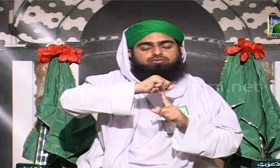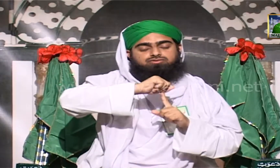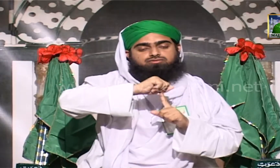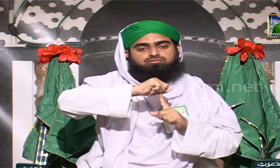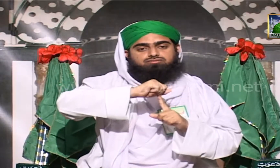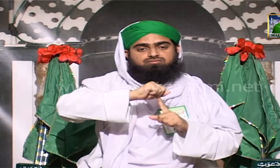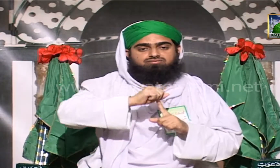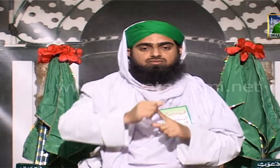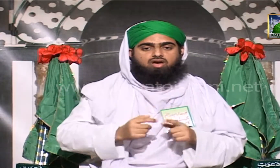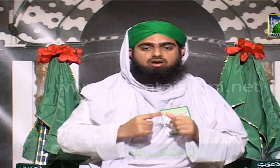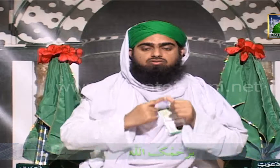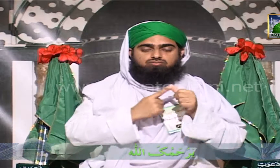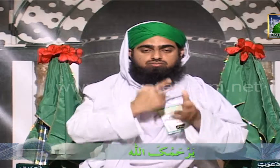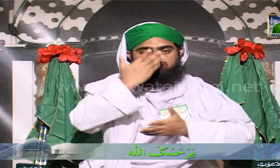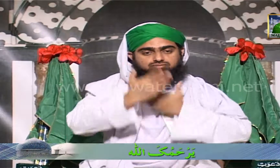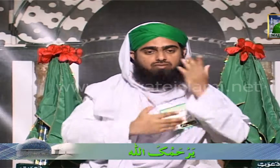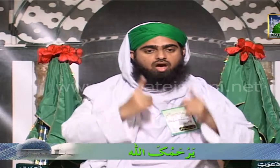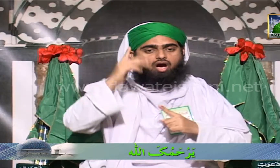وہ یرحمک اللہ کہے.